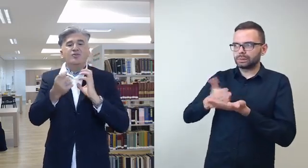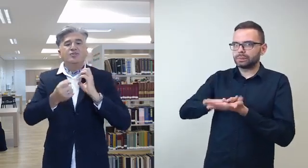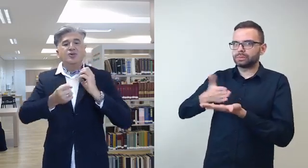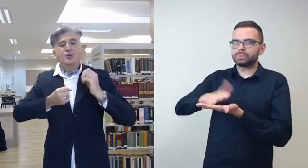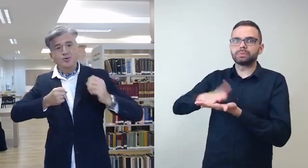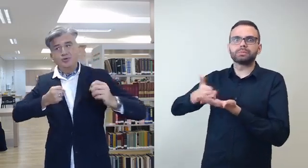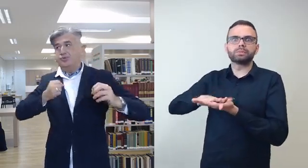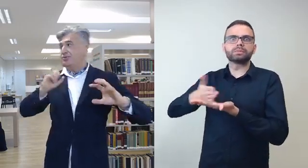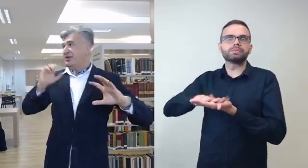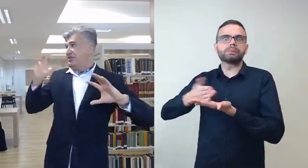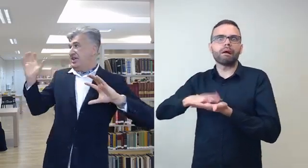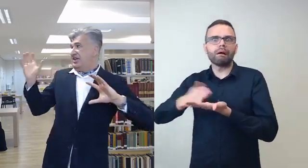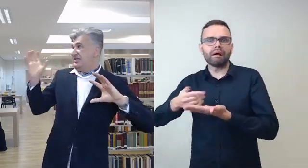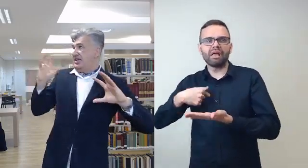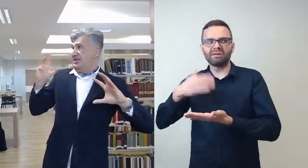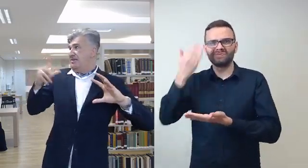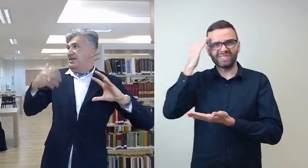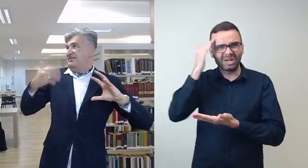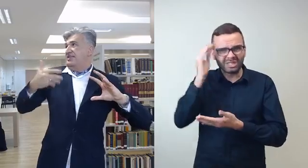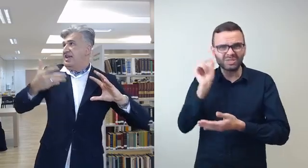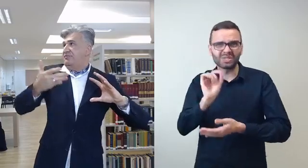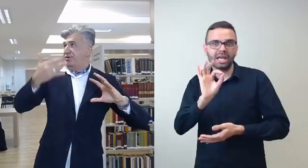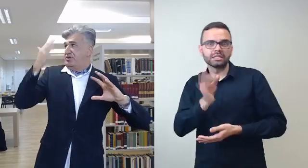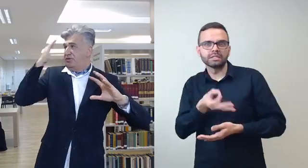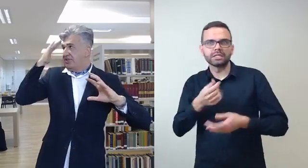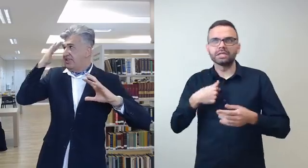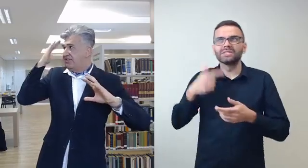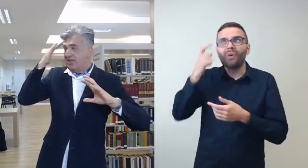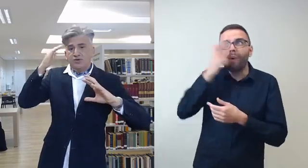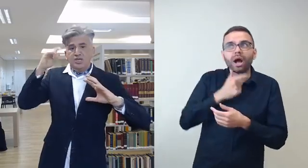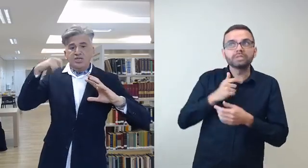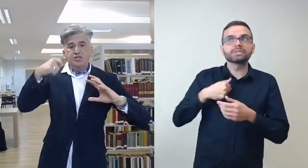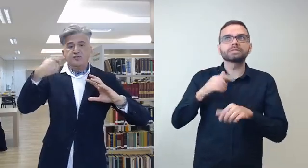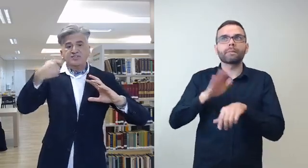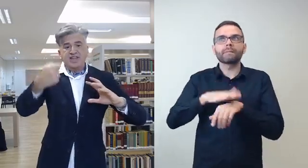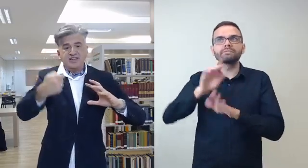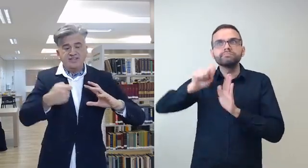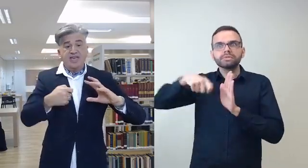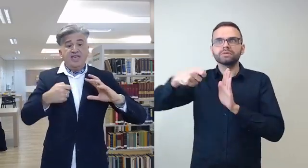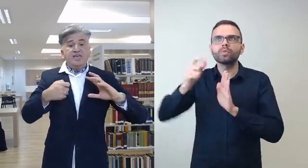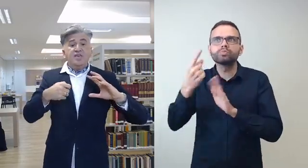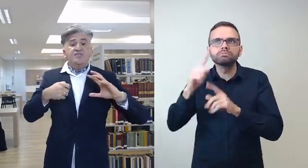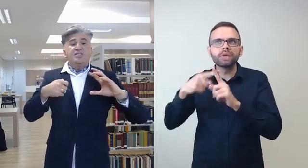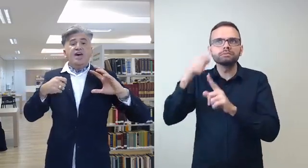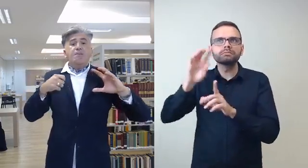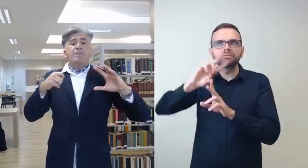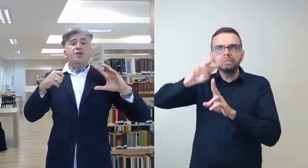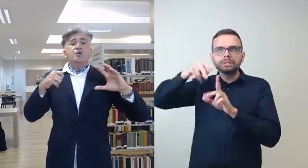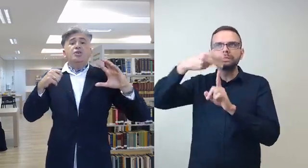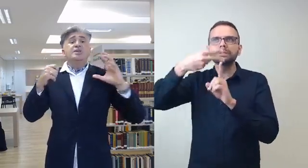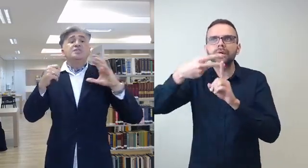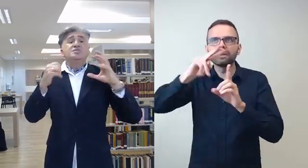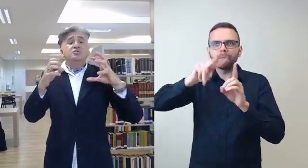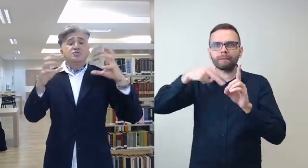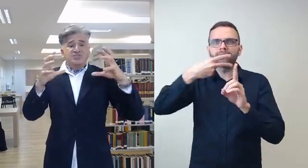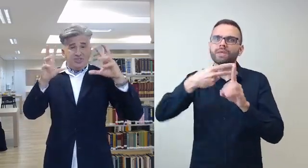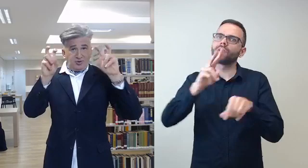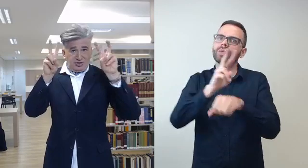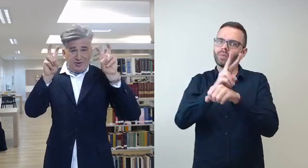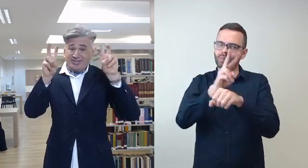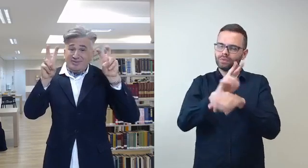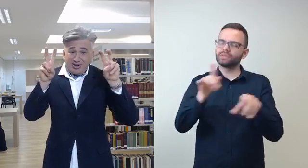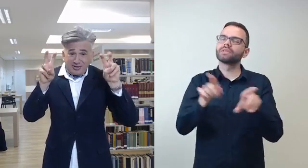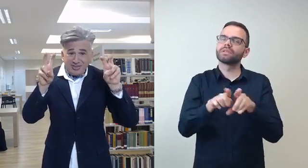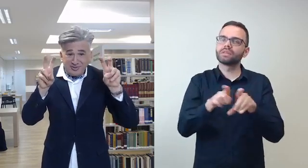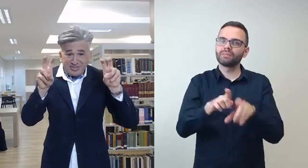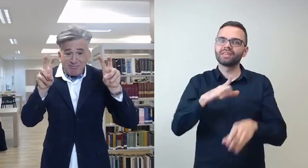acrescentar conteúdo, por achar que tem que ter mais sinais porque eu não estou entendendo, então vou sinalizar. E evitar barroquismos, que eu